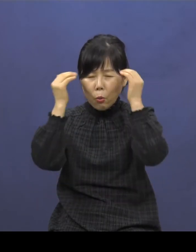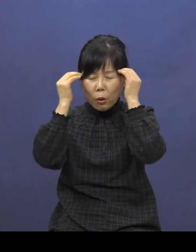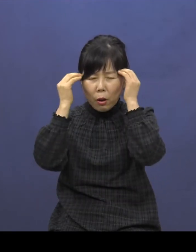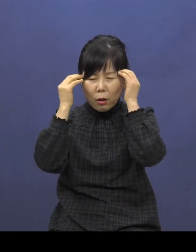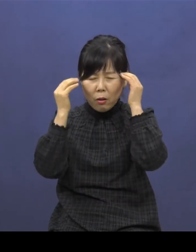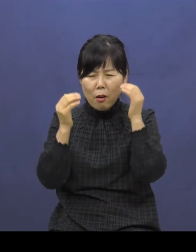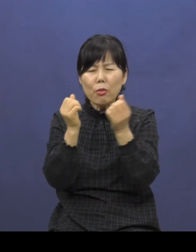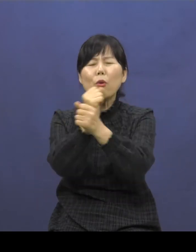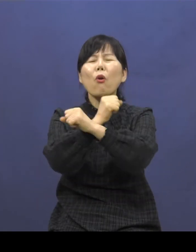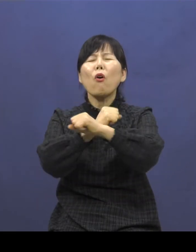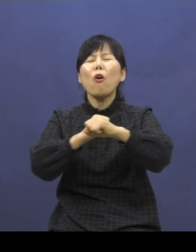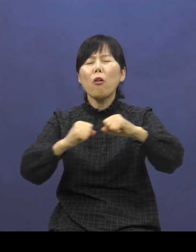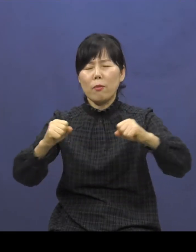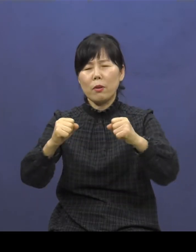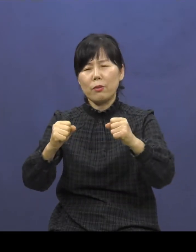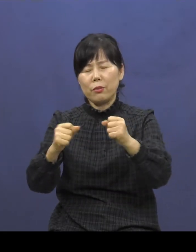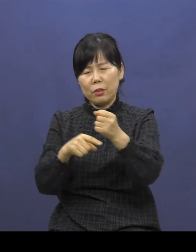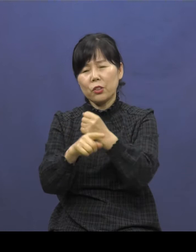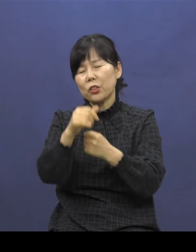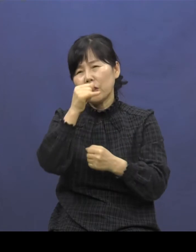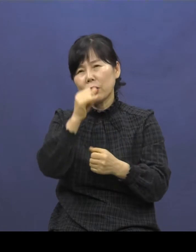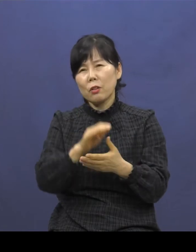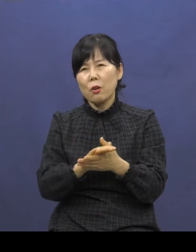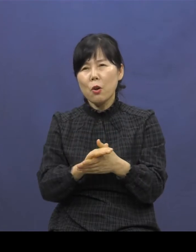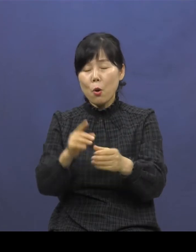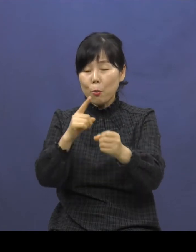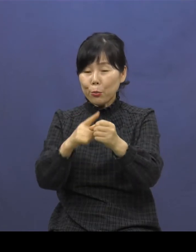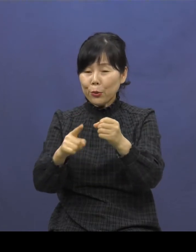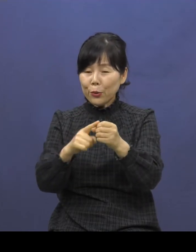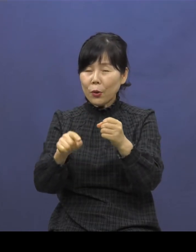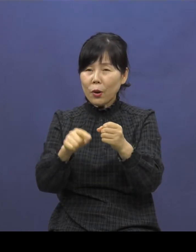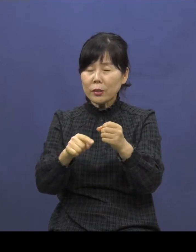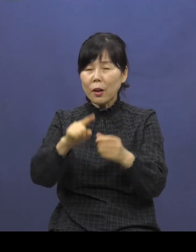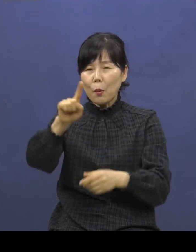생각보다 광범위합니다. 정말 불교에서는